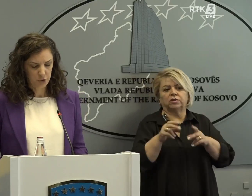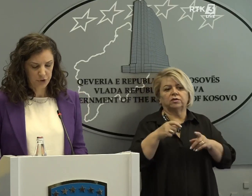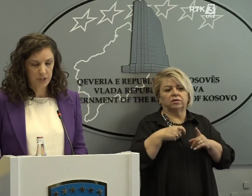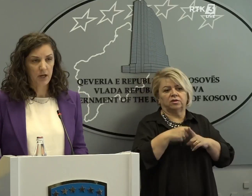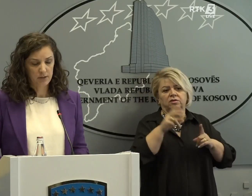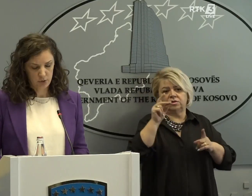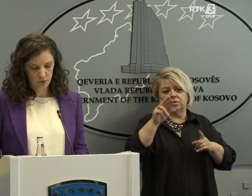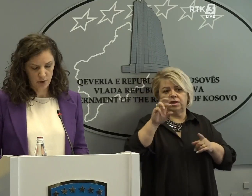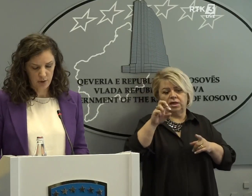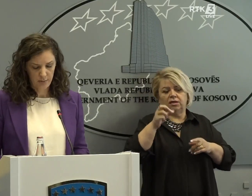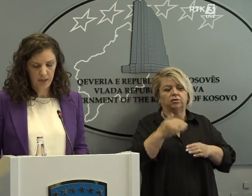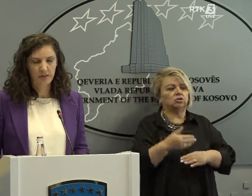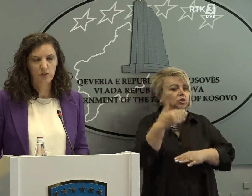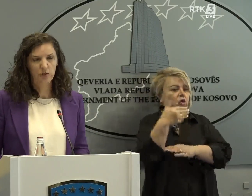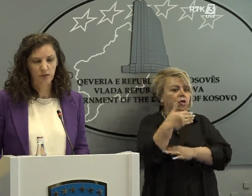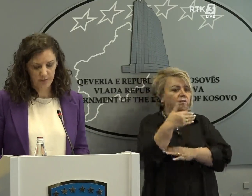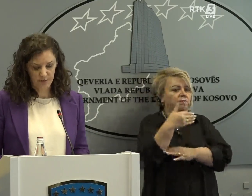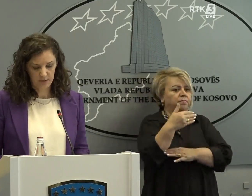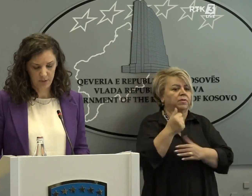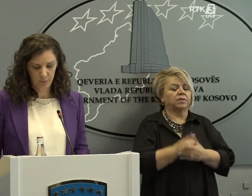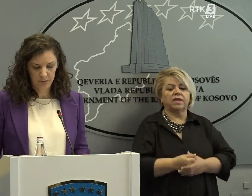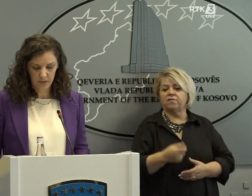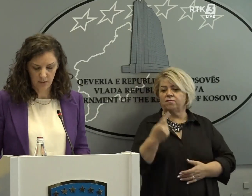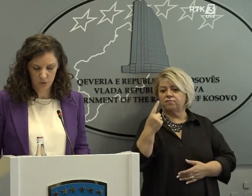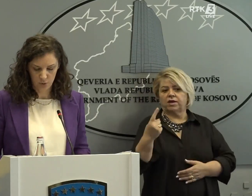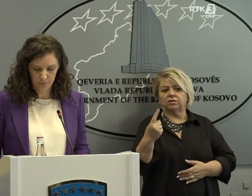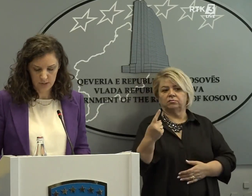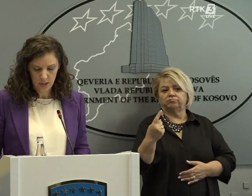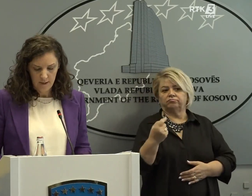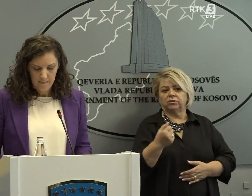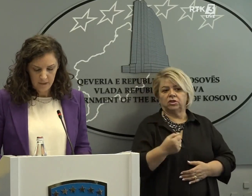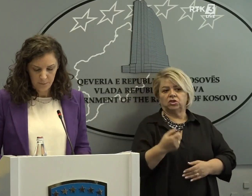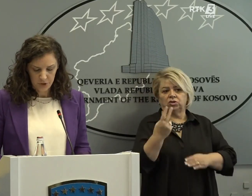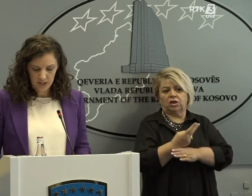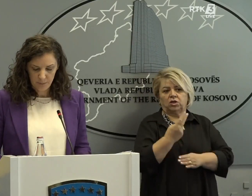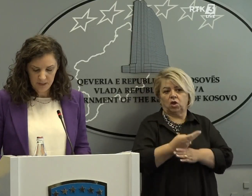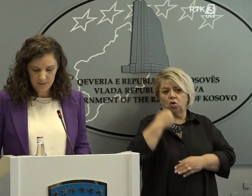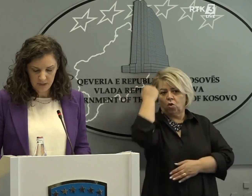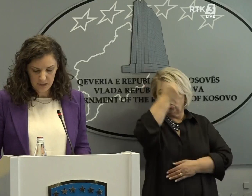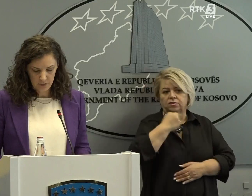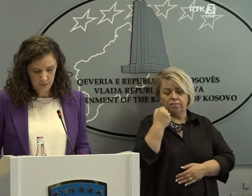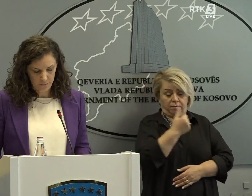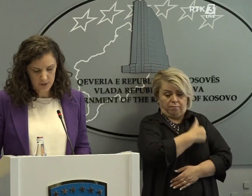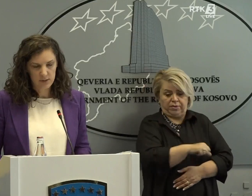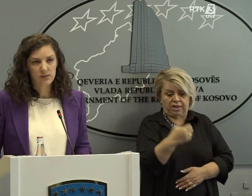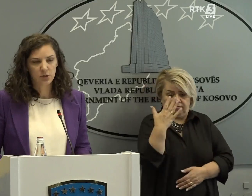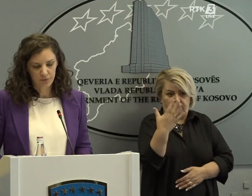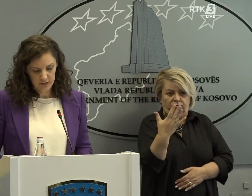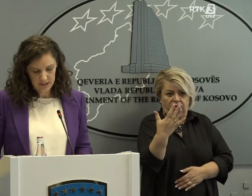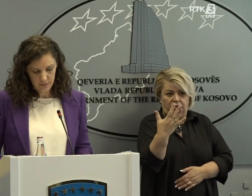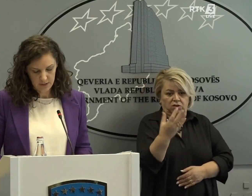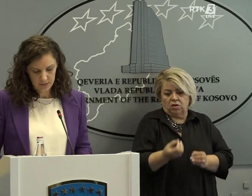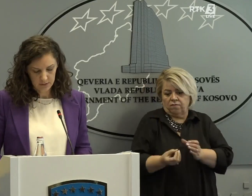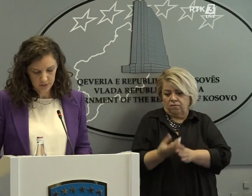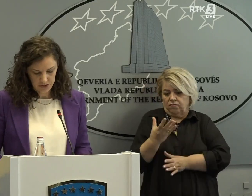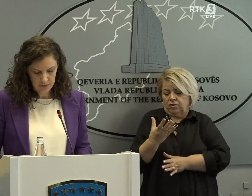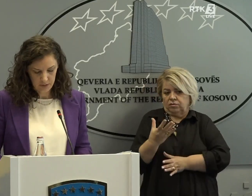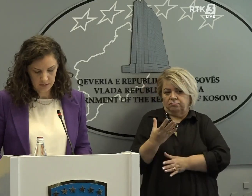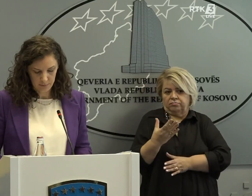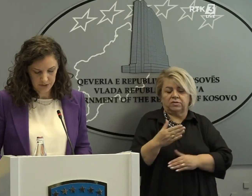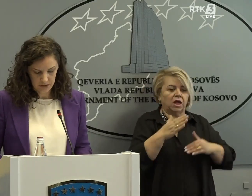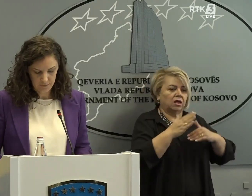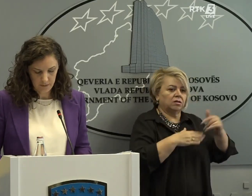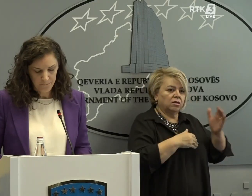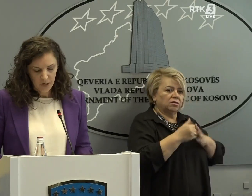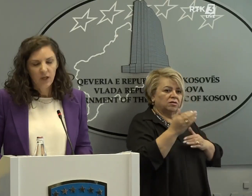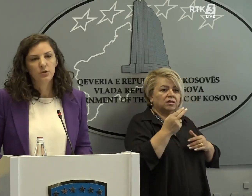funksionojë si shoqëri aksionare me aksionar të vetëm Republikën e Kosovës dhe përgjatë 5 viteve të fazës së zhvillimit dhe të ndërtimit